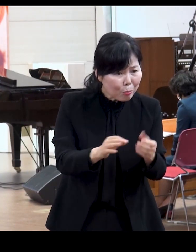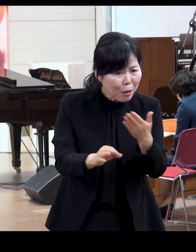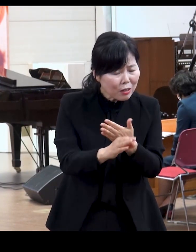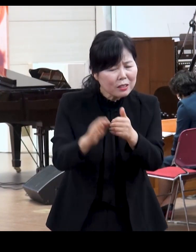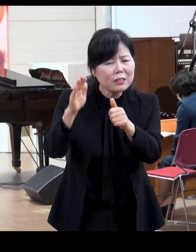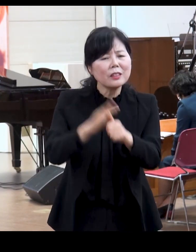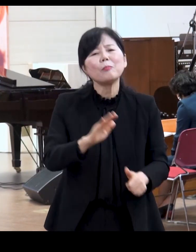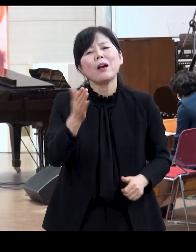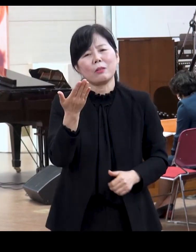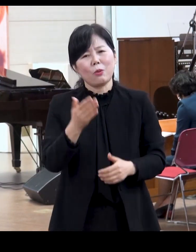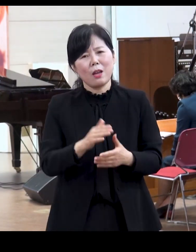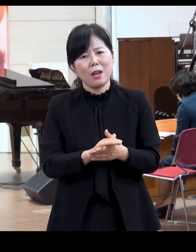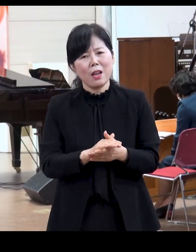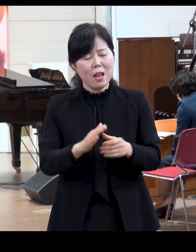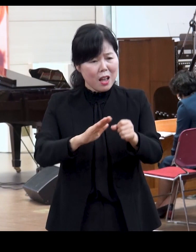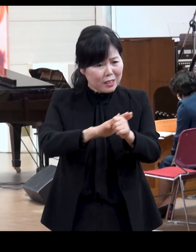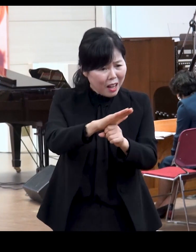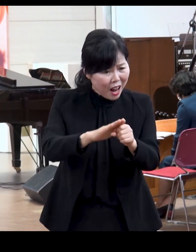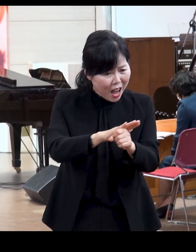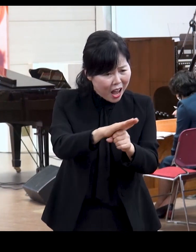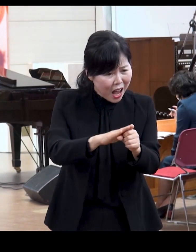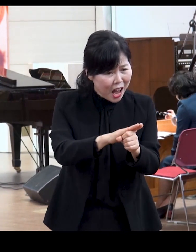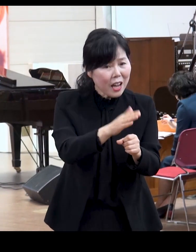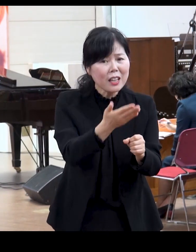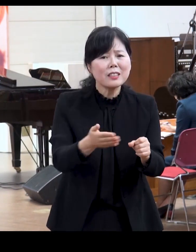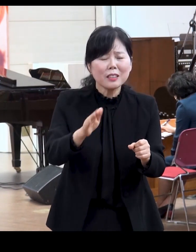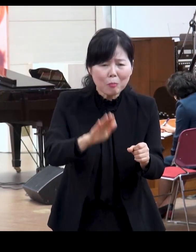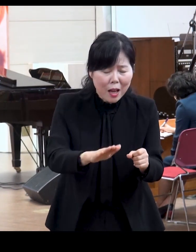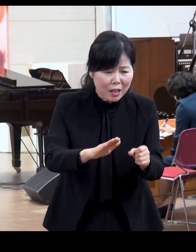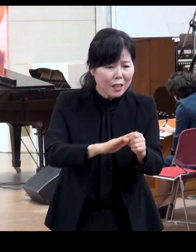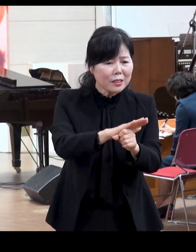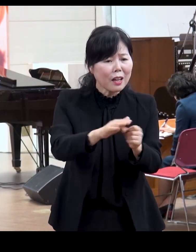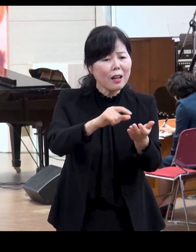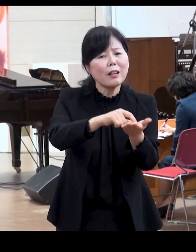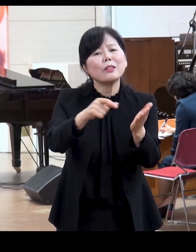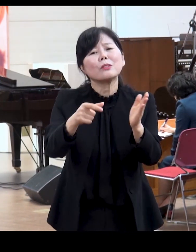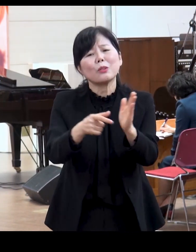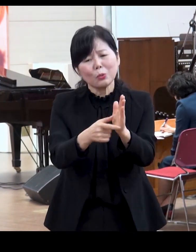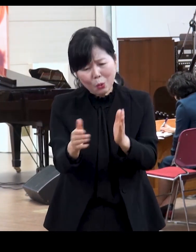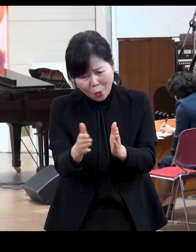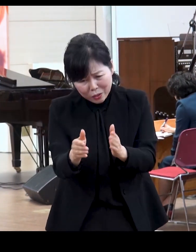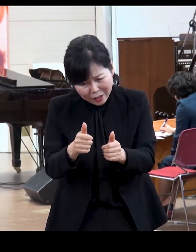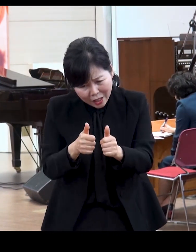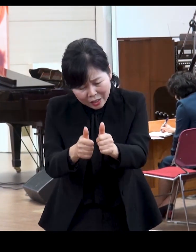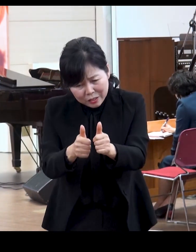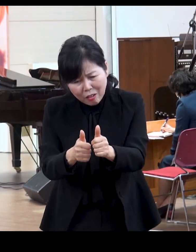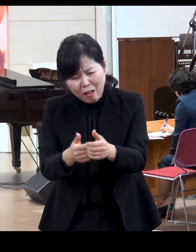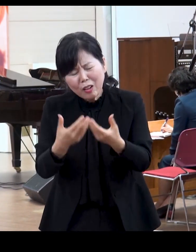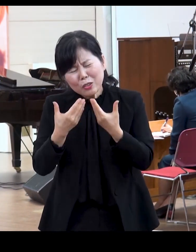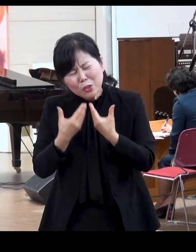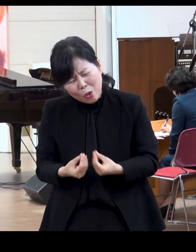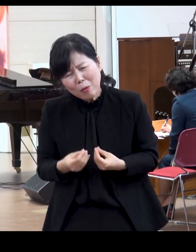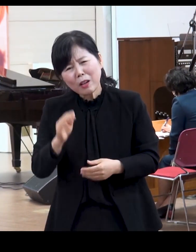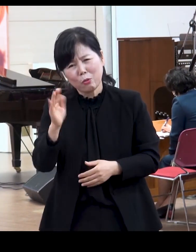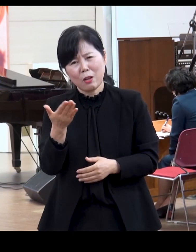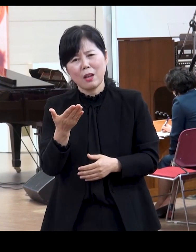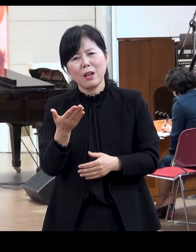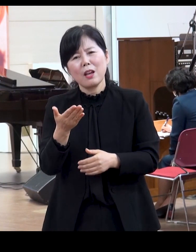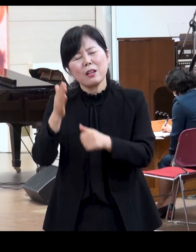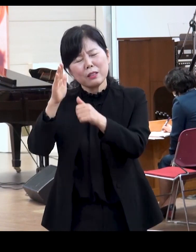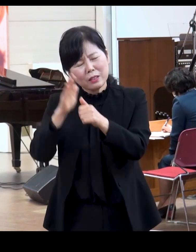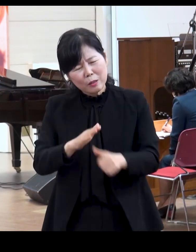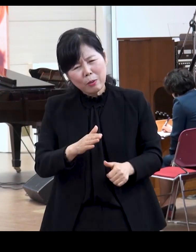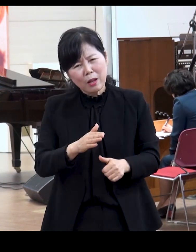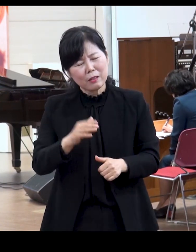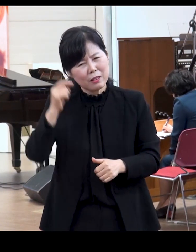반드시 실패합니다. 그 사랑은 사랑했던 것만큼 결국 실망하고 사랑했던 것만큼 분노할